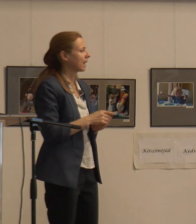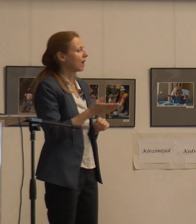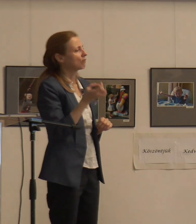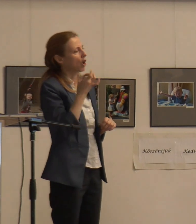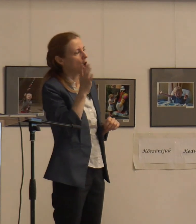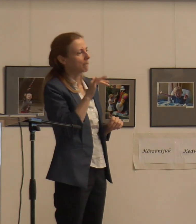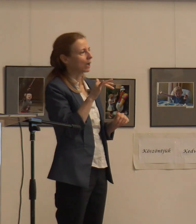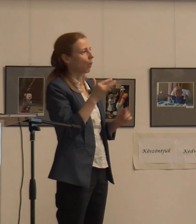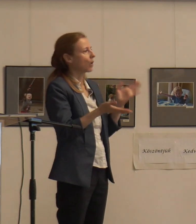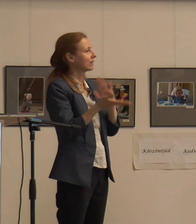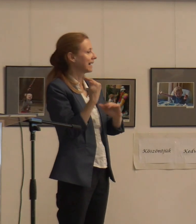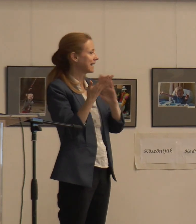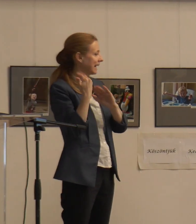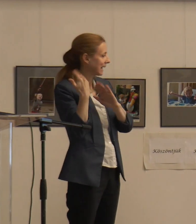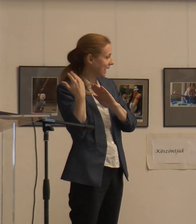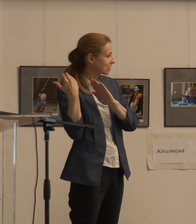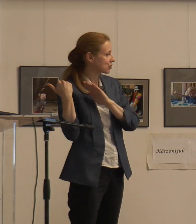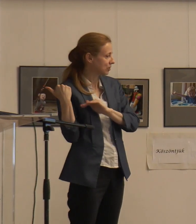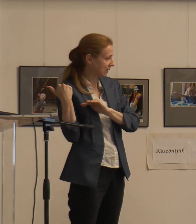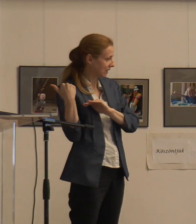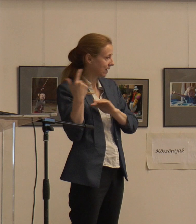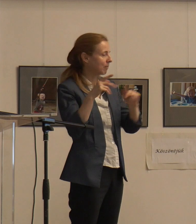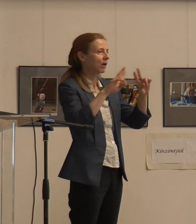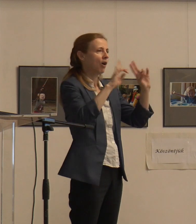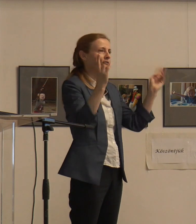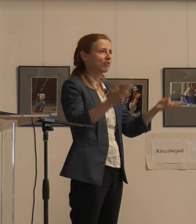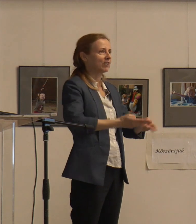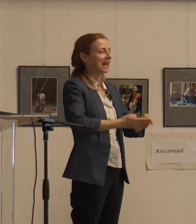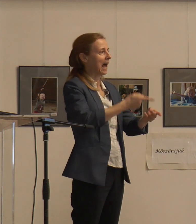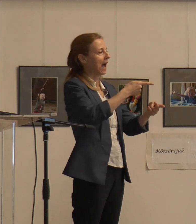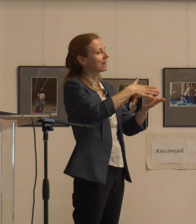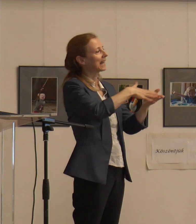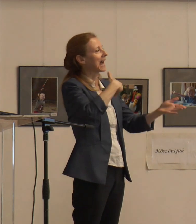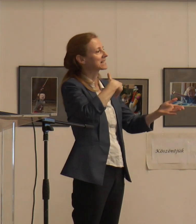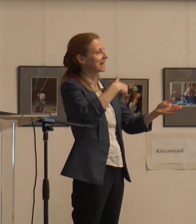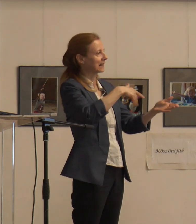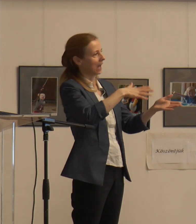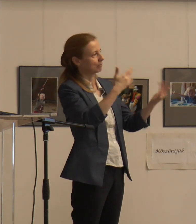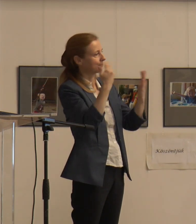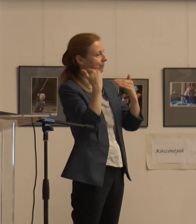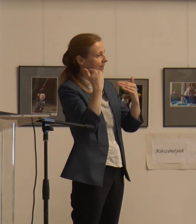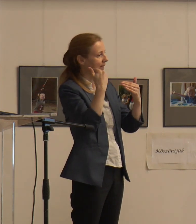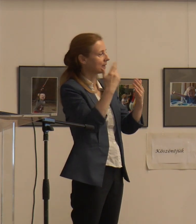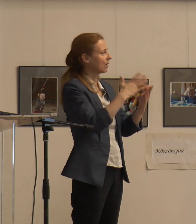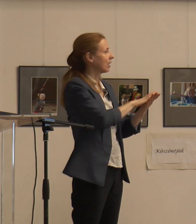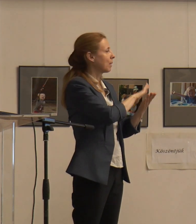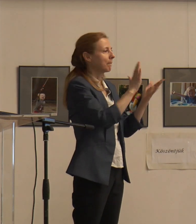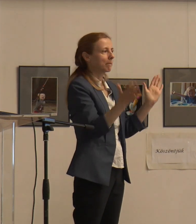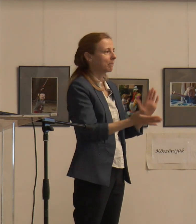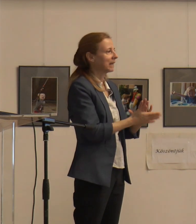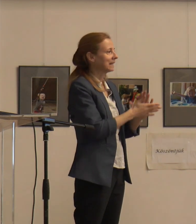Valamikor réges-régen, a világnak kezdetén, minden